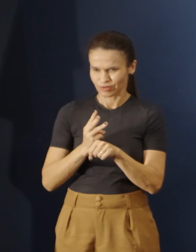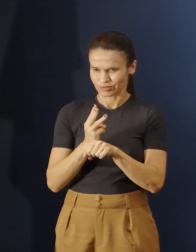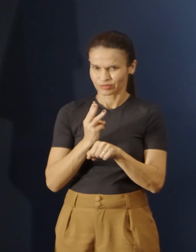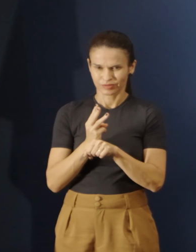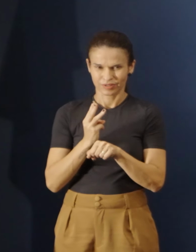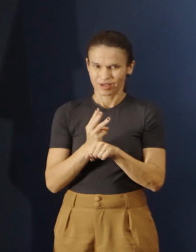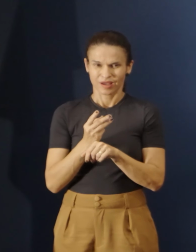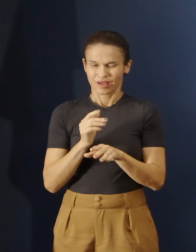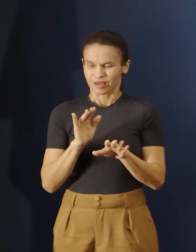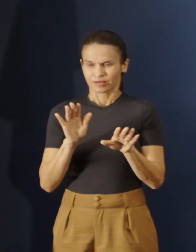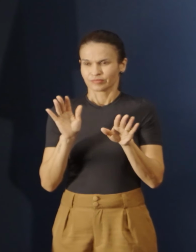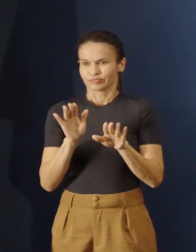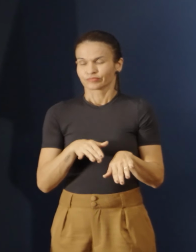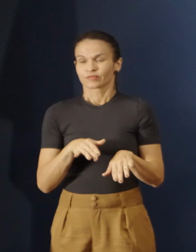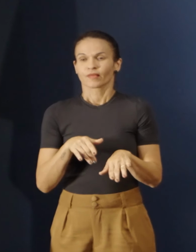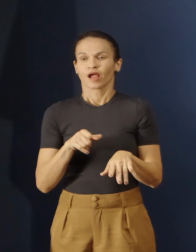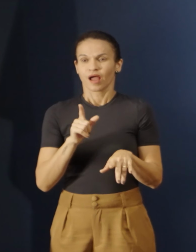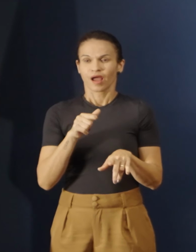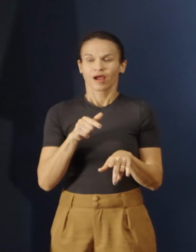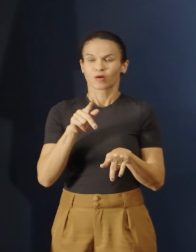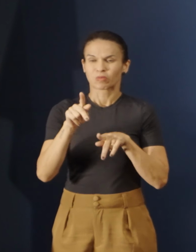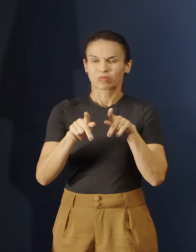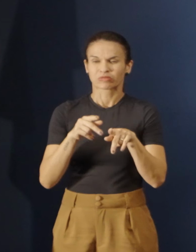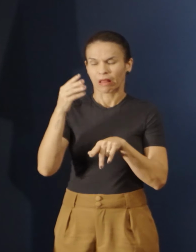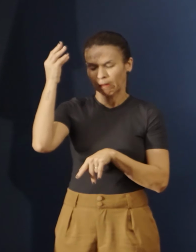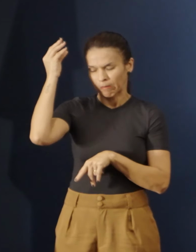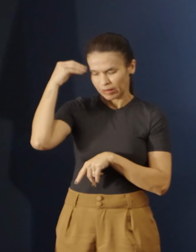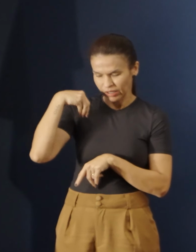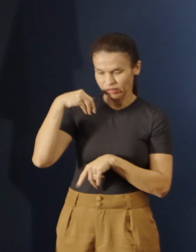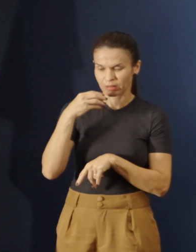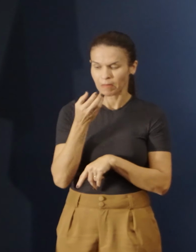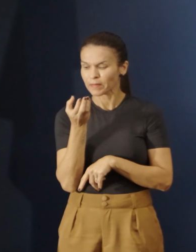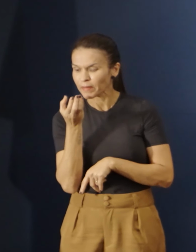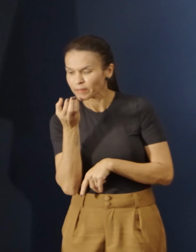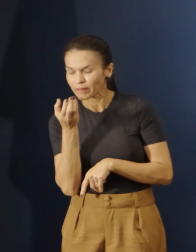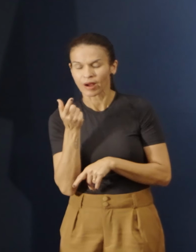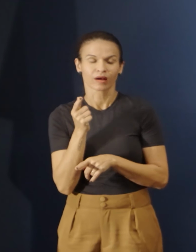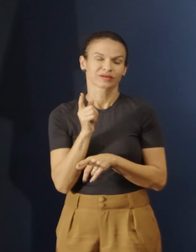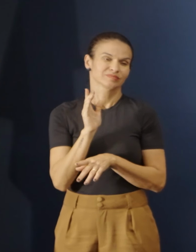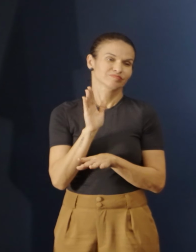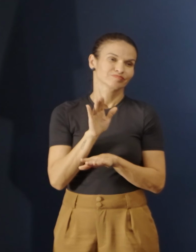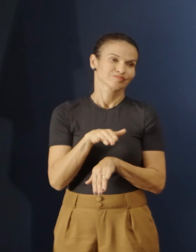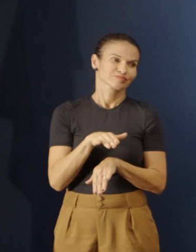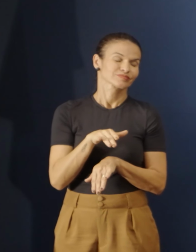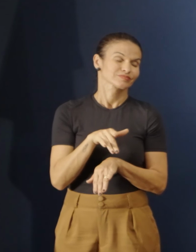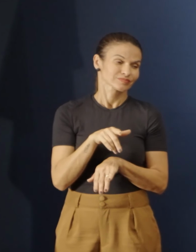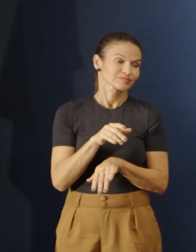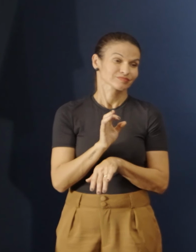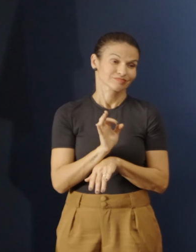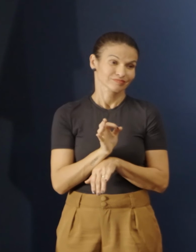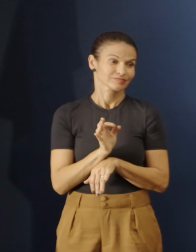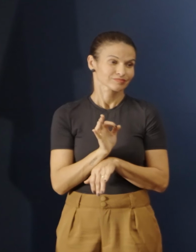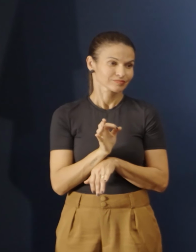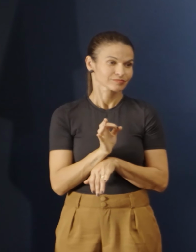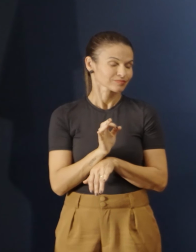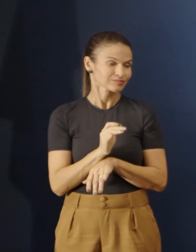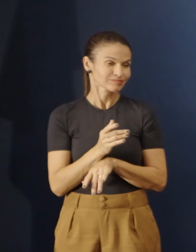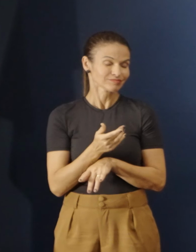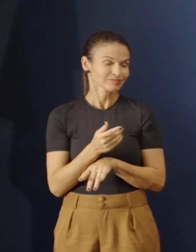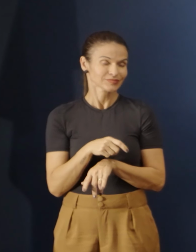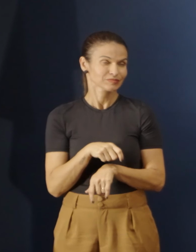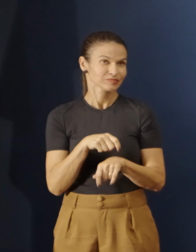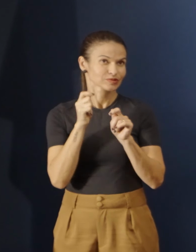terra de ninguém. Ou seja, o WhatsApp, o povo está com preguiça, manda áudio. Então, assim, ali realmente não tem